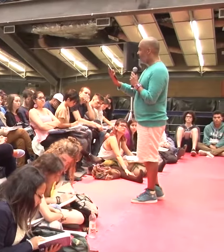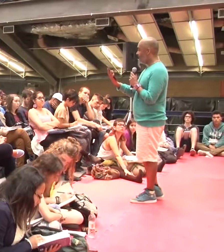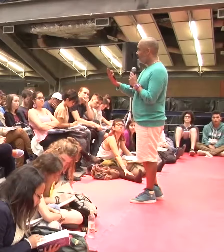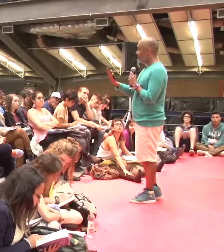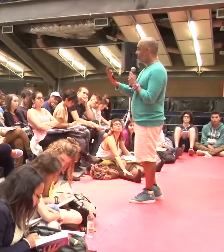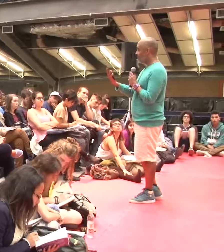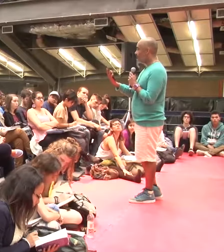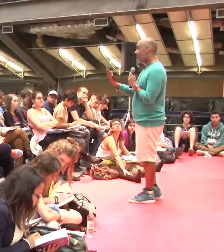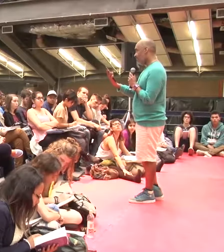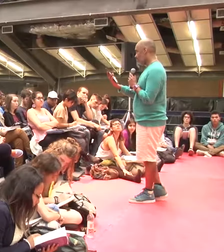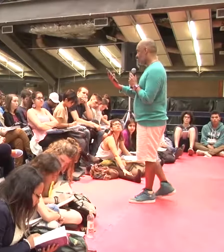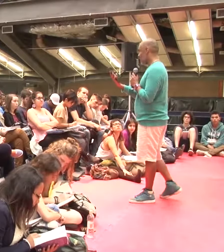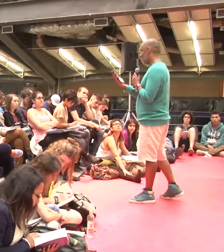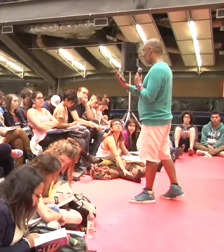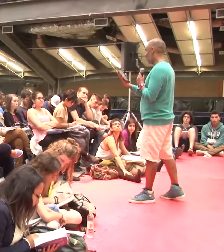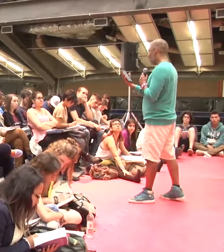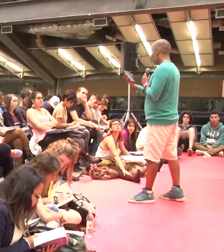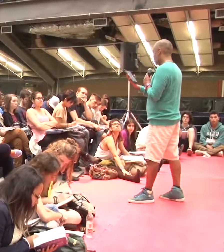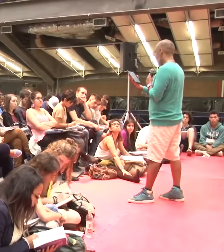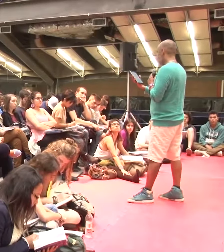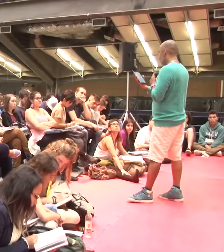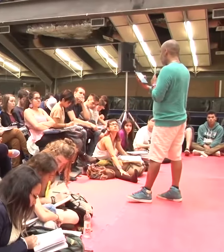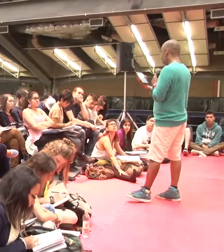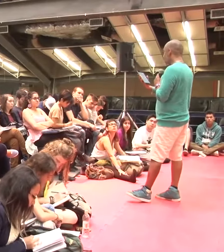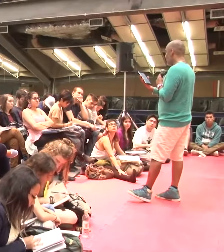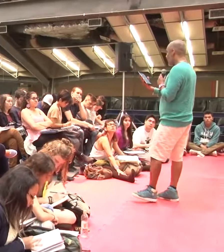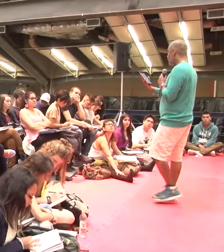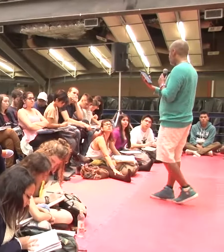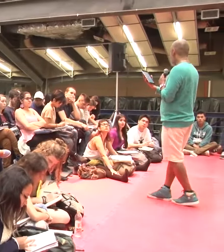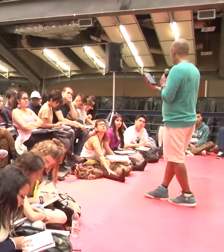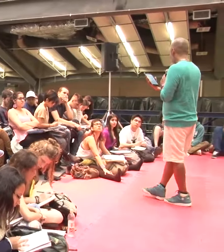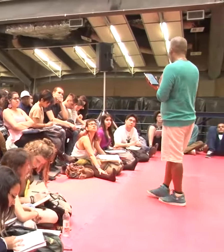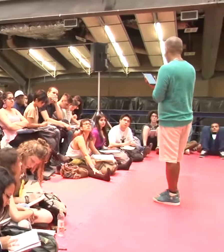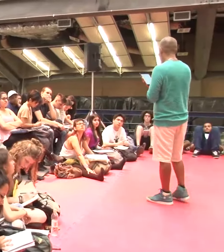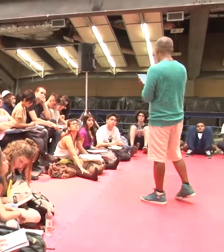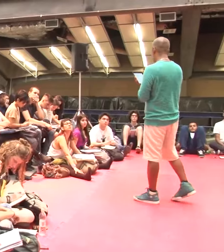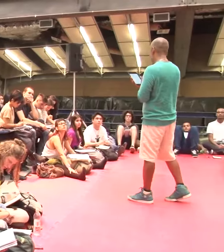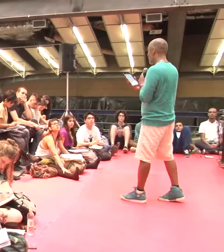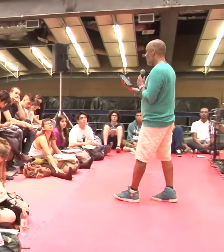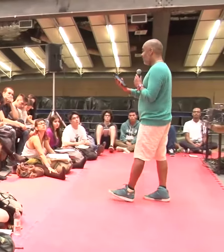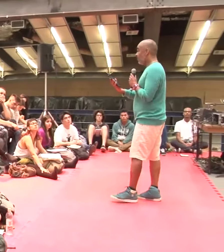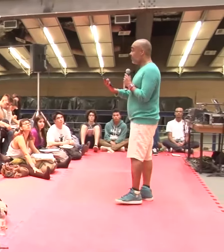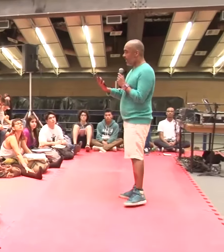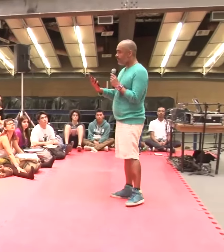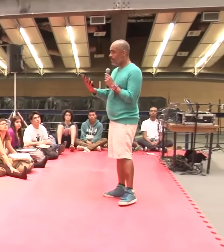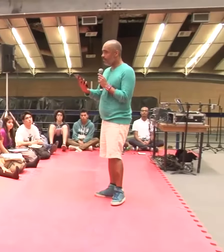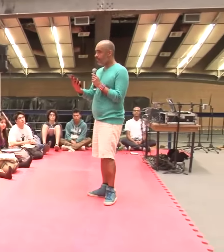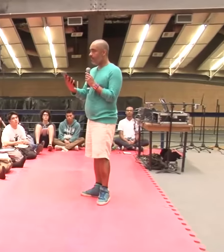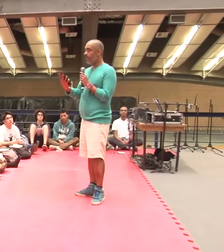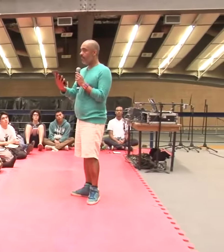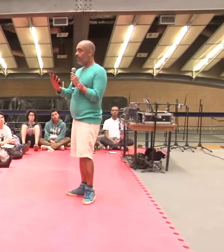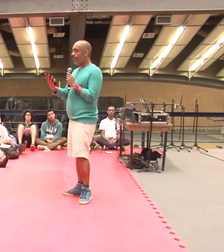dos ferreiros da forja. Um aspecto bem interessante da narrativa realista é esse. Eu vou